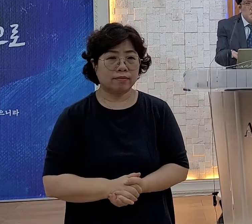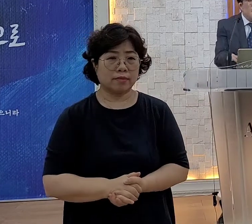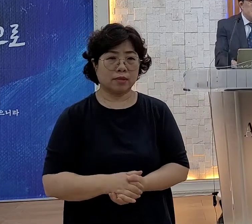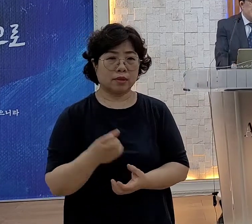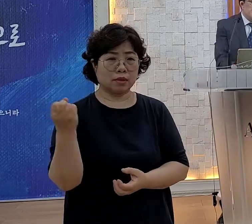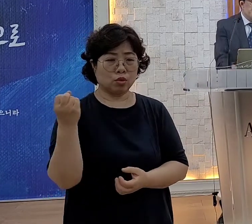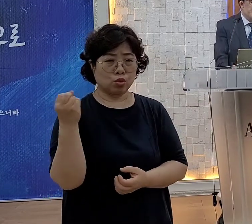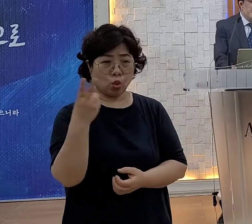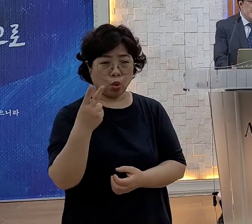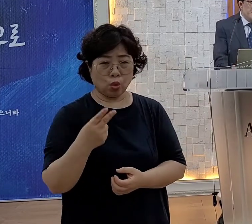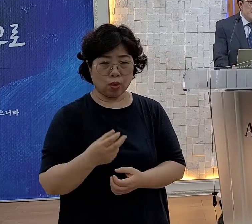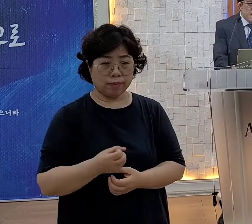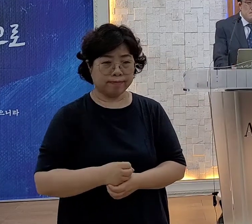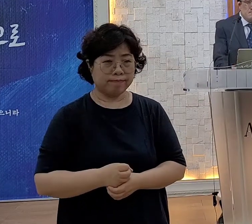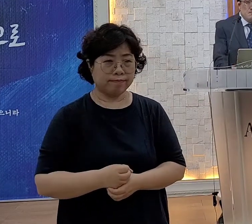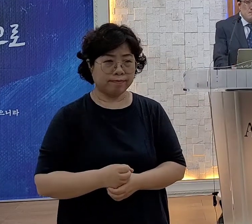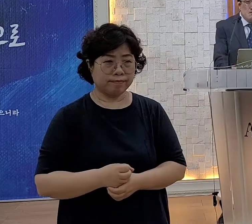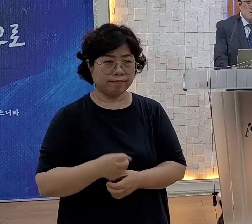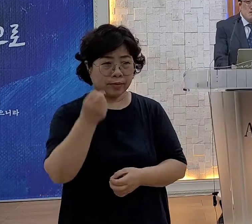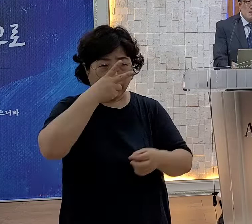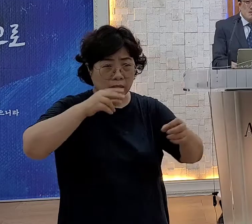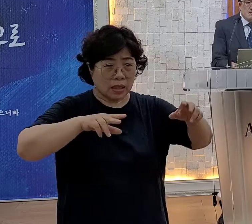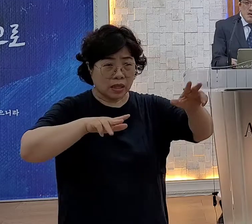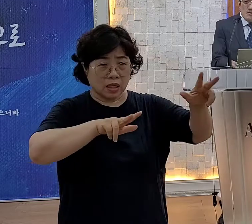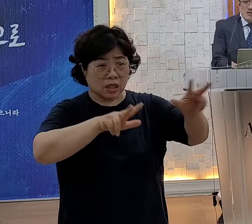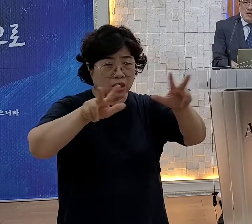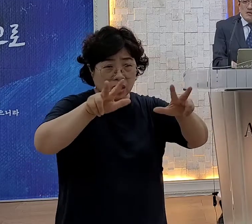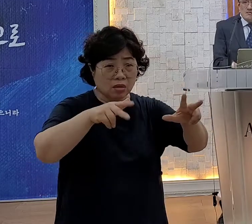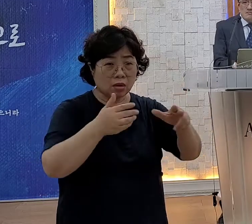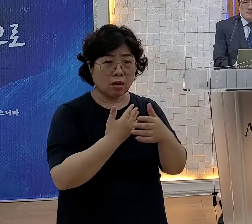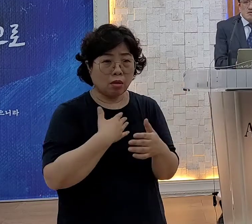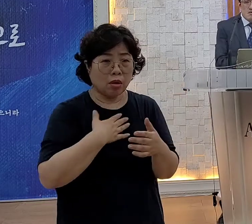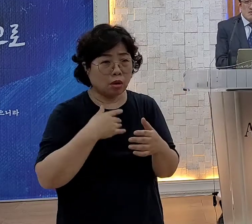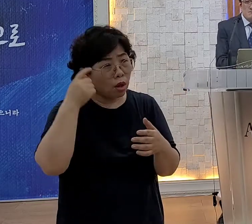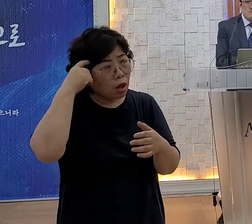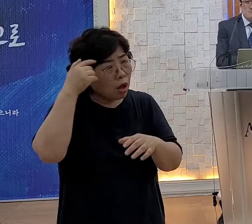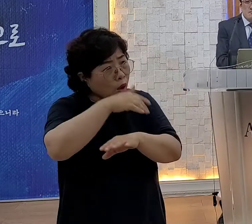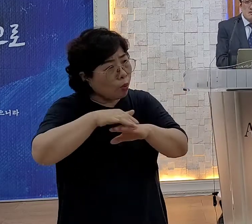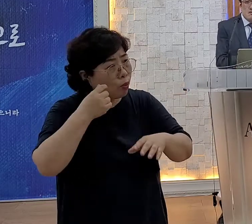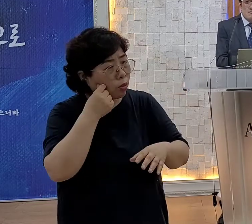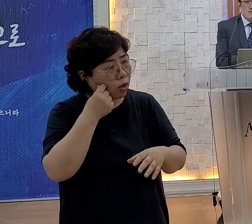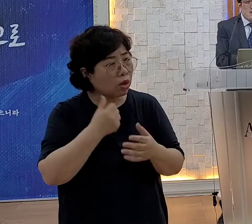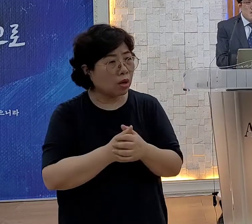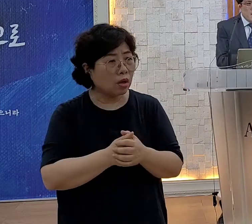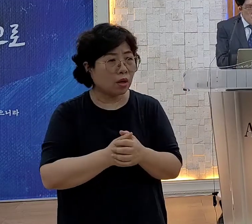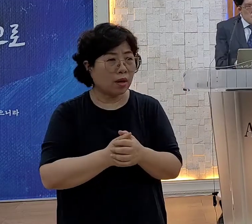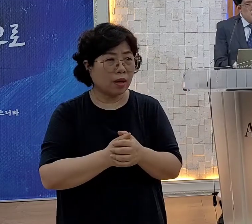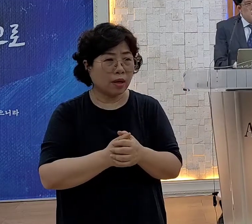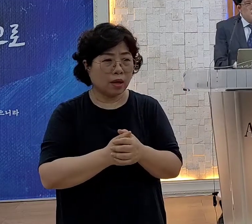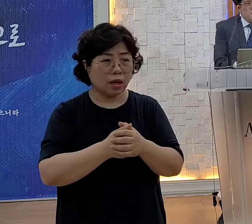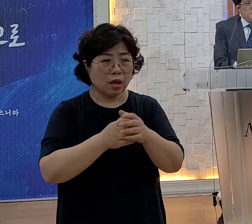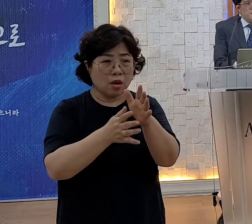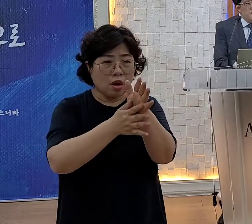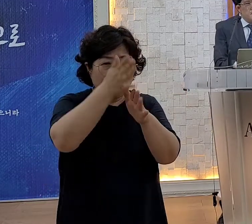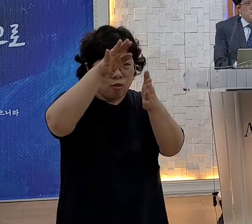갑자기 지진이 났어요. 그래가지고 내가 예상치도 못하게 건물 밑에